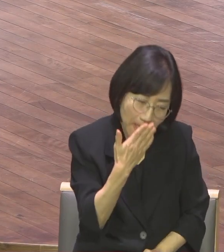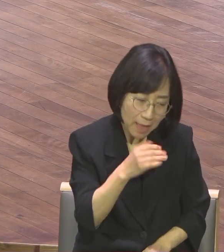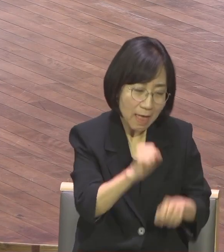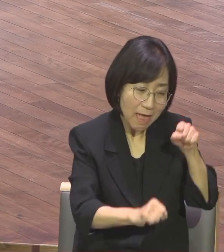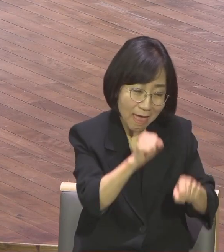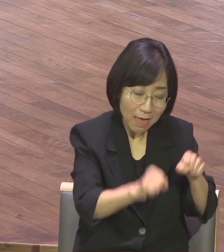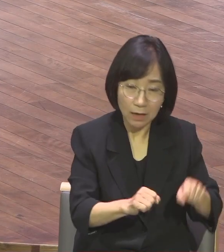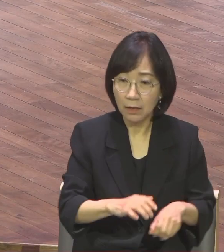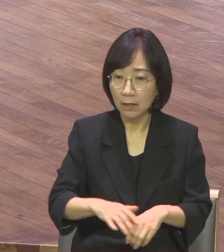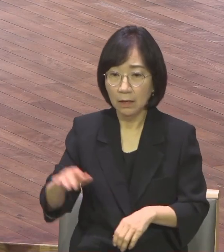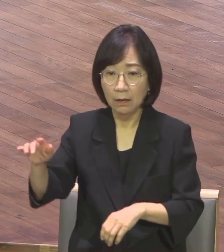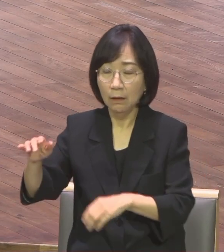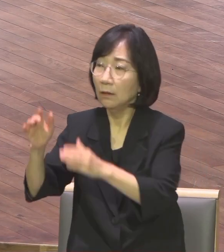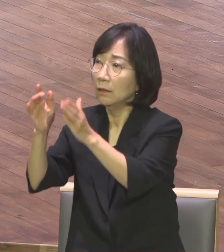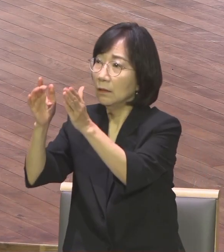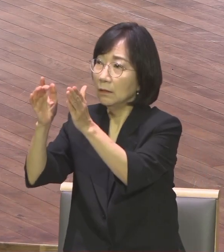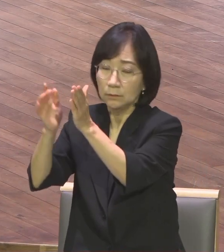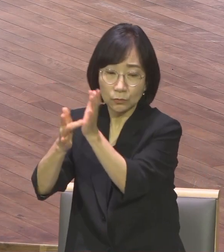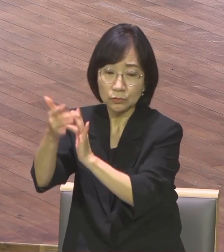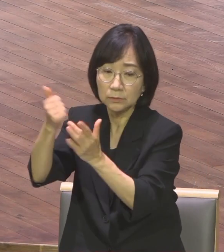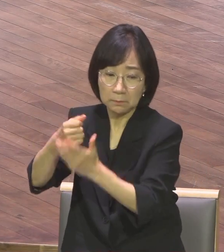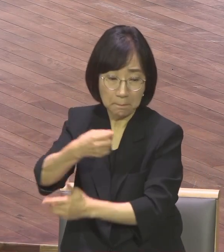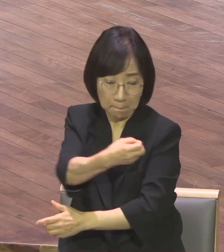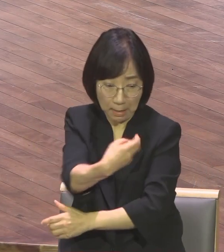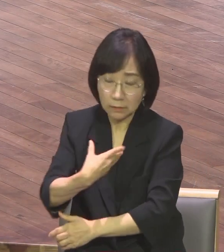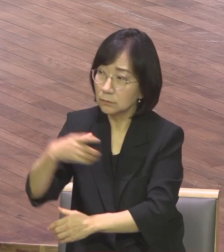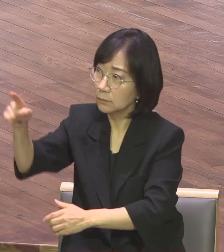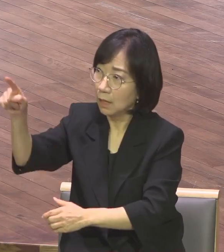예수님께서는 이것이 잘못되었다.